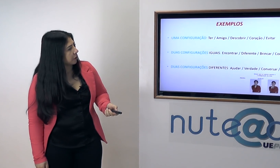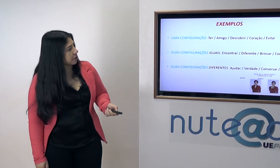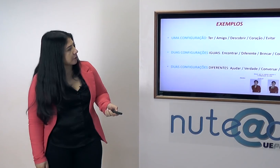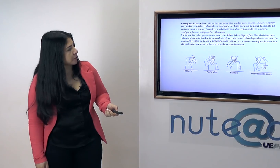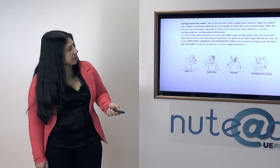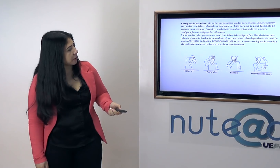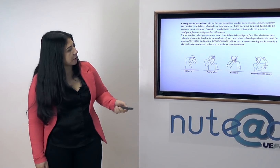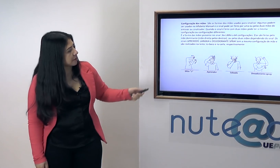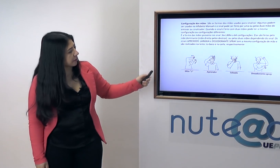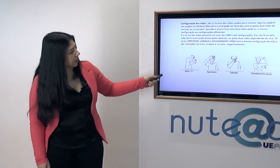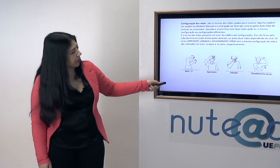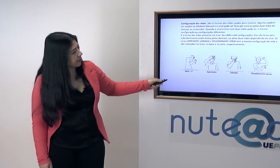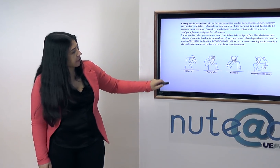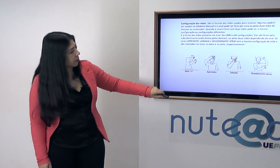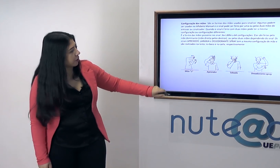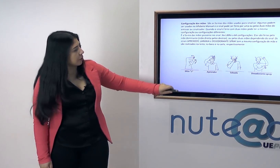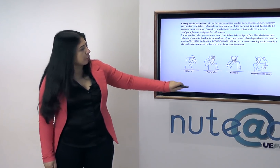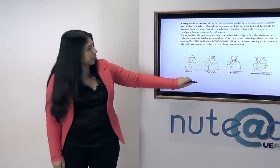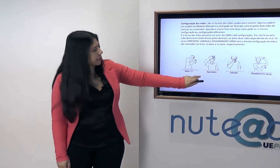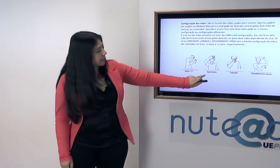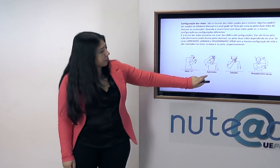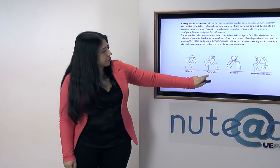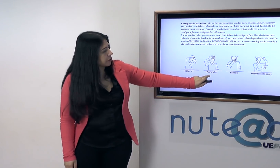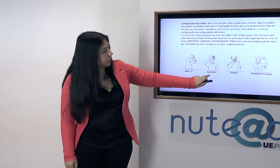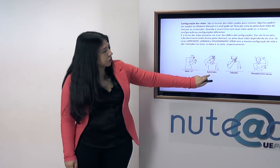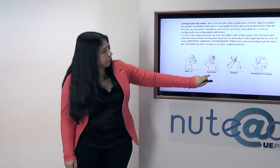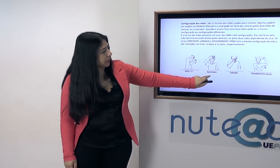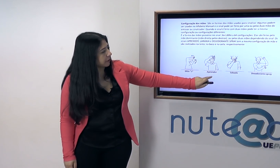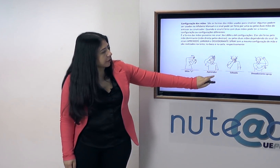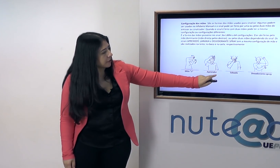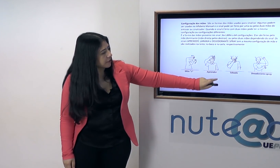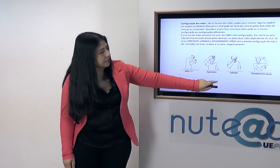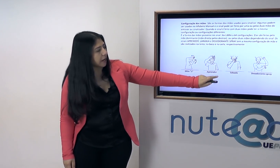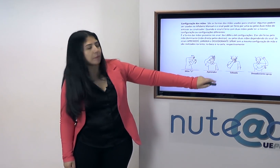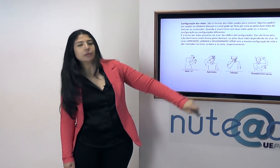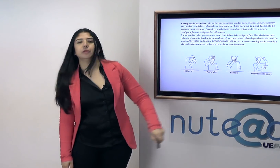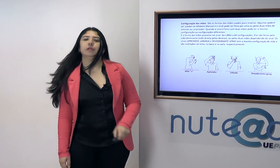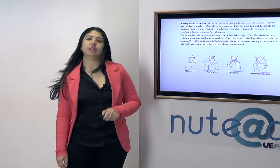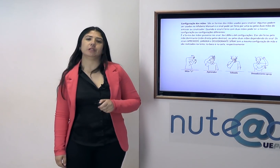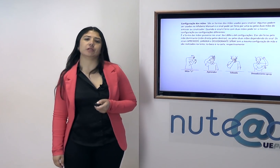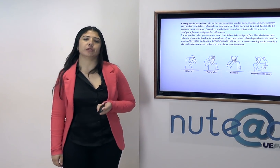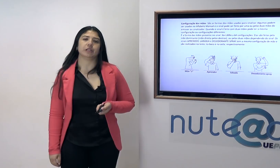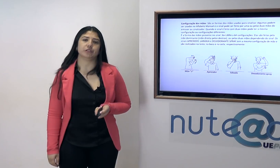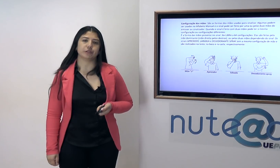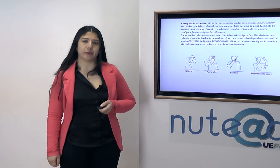Nós vamos ter sinais, por exemplo, o sinal de aprender, sábado e desodorante spray.